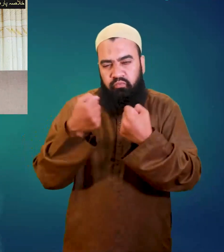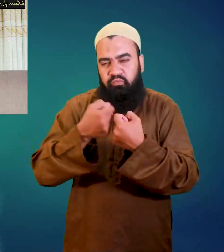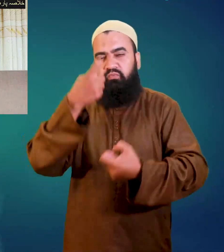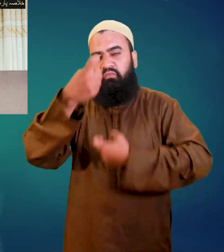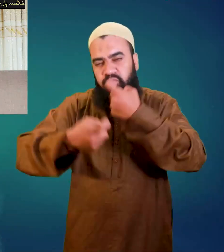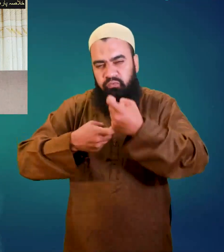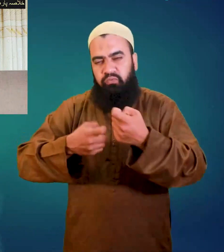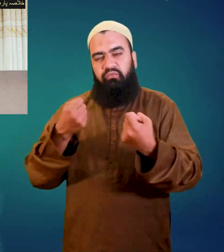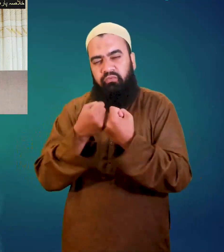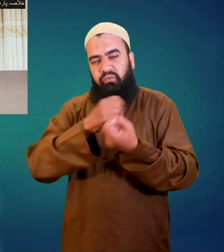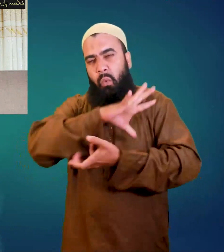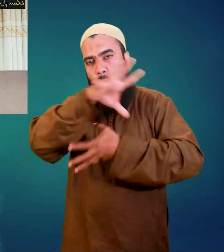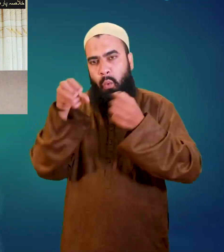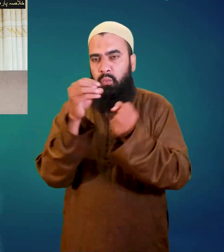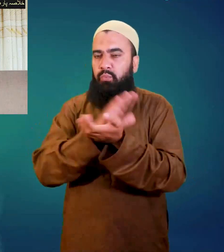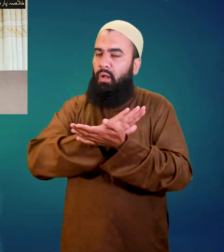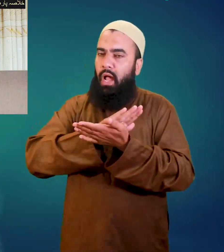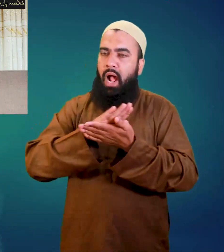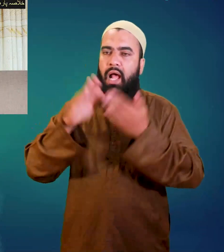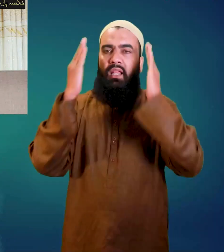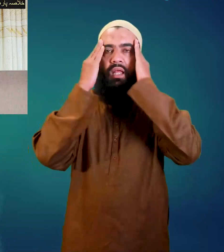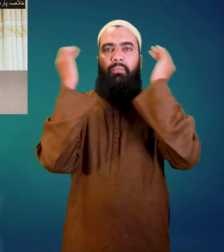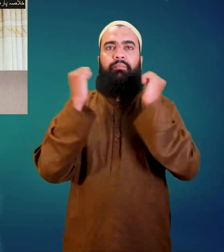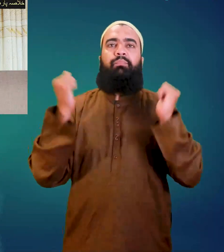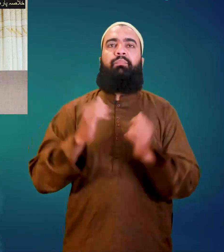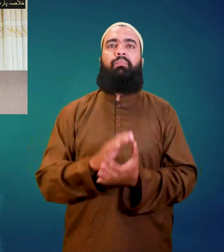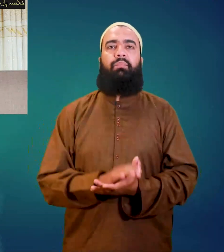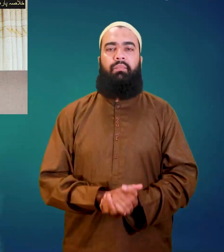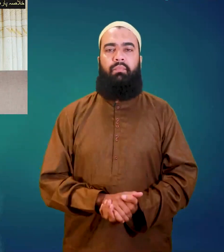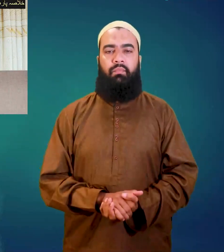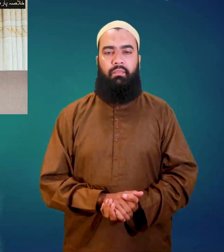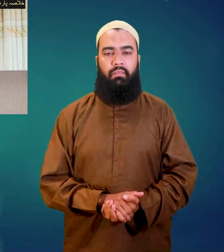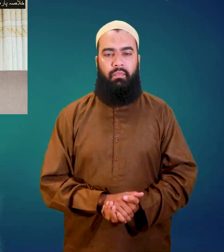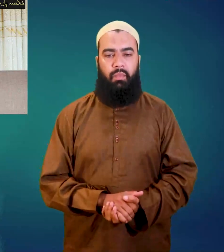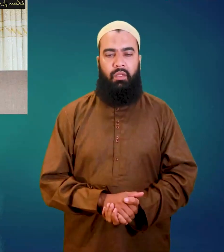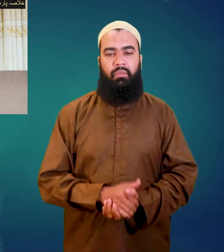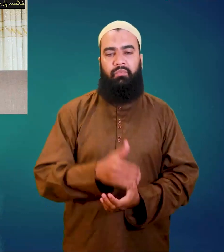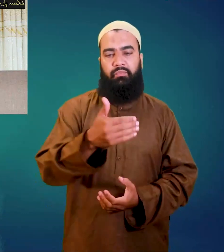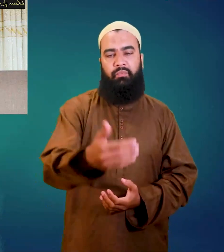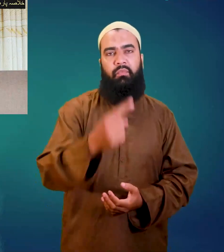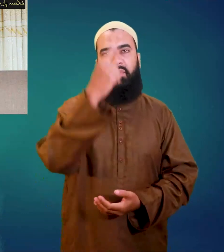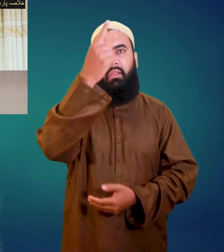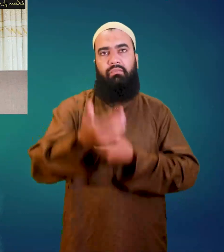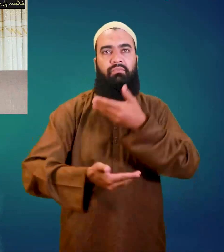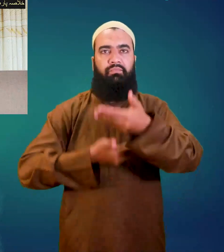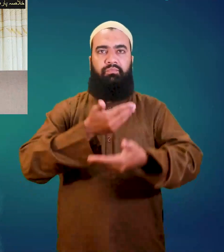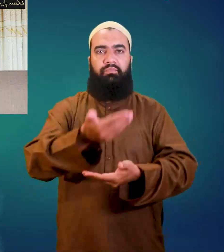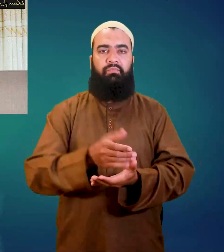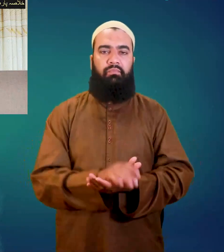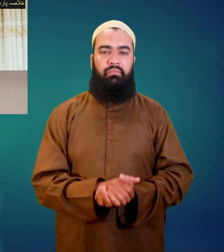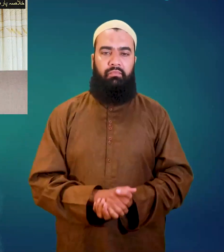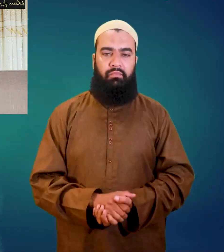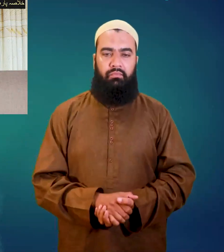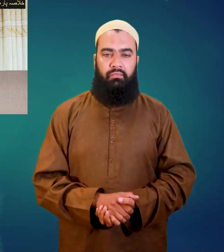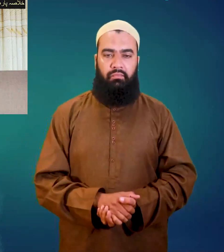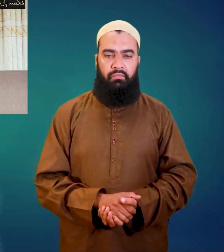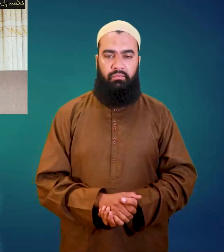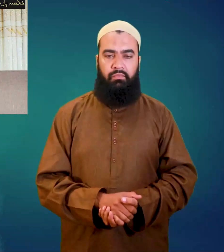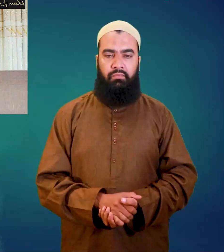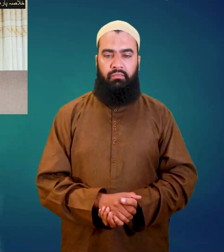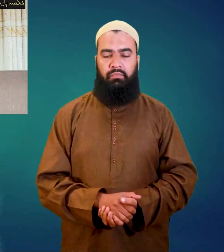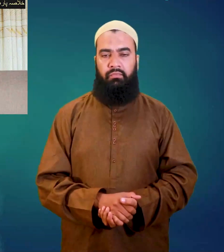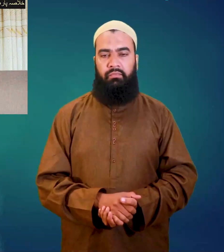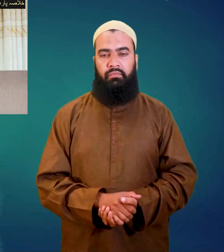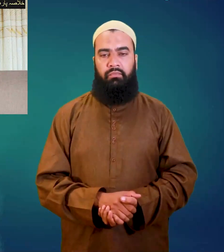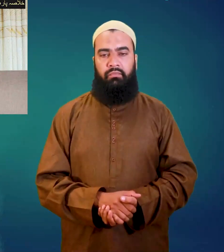گا۔ آیت نمبر 105، الم تکن آیاتی تتلی علیکم فکنتم